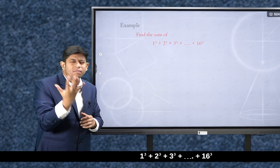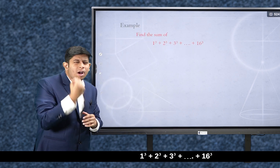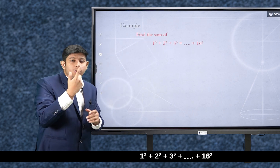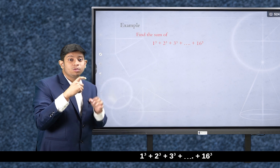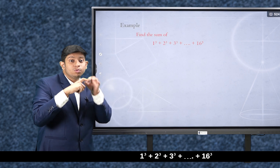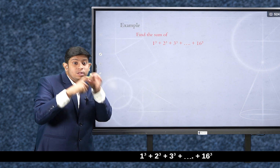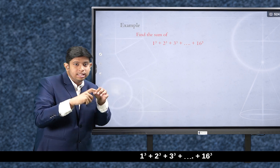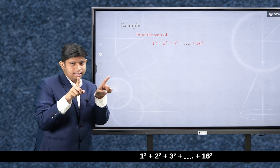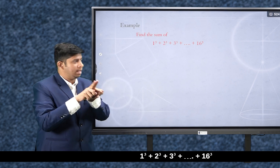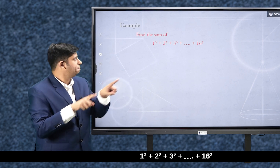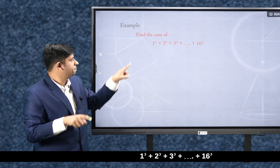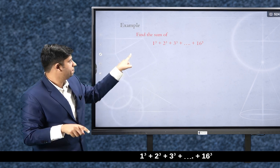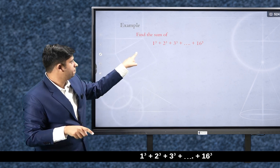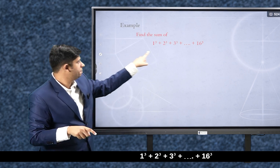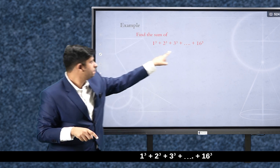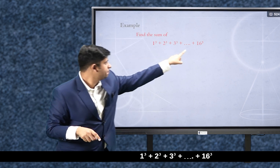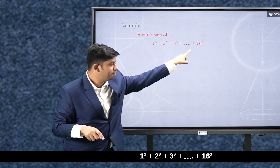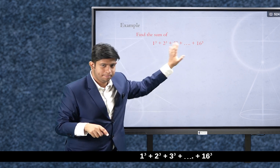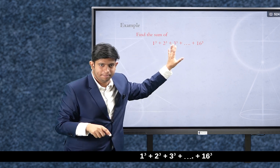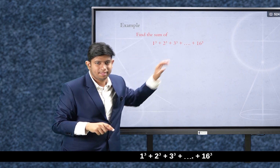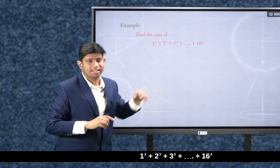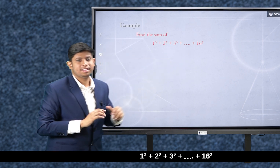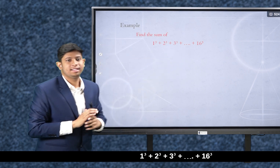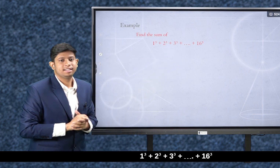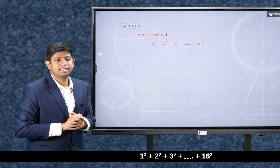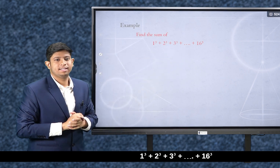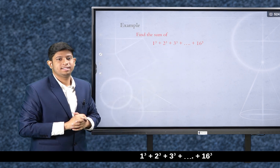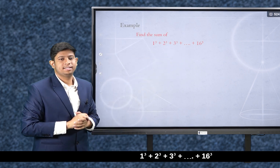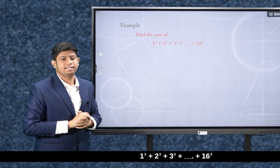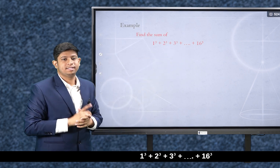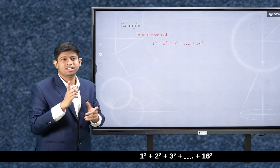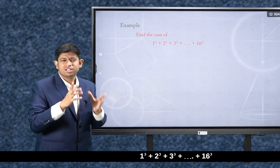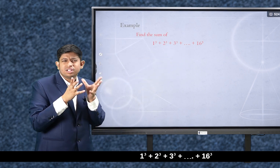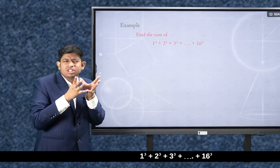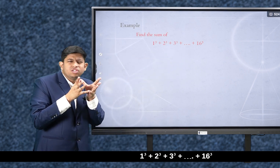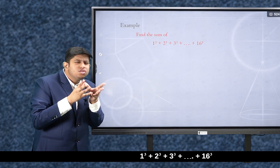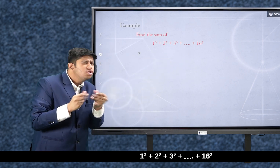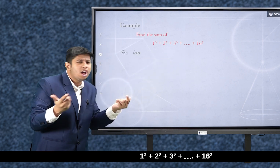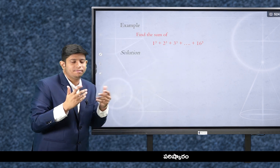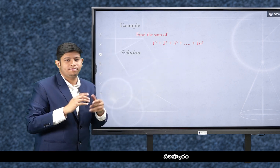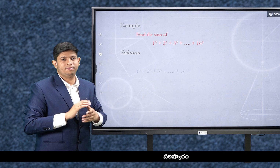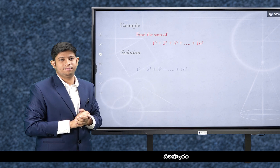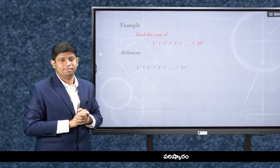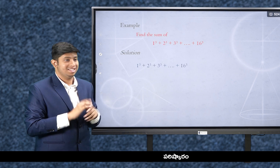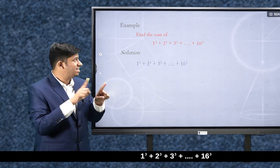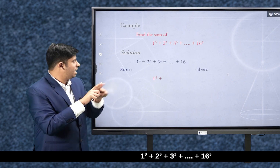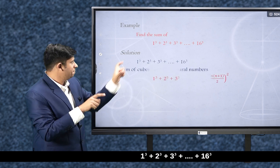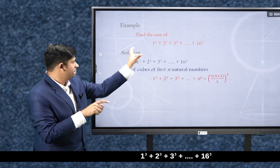1 క్యూబ్ ప్లస్ 2 క్యూబ్ ప్లస్ 3 క్యూబ్ ప్లస్ అండ్ సో ఆన్ ప్లస్ 16 క్యూబ్. పరిష్కారం 1 క్యూబ్